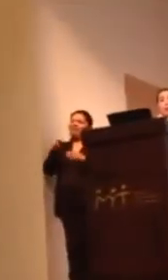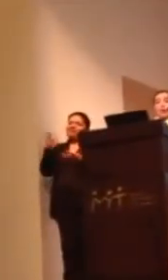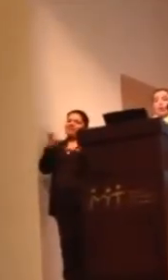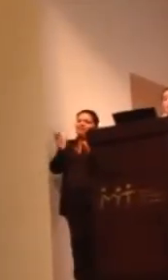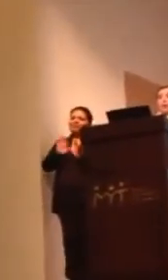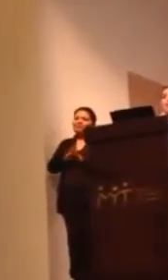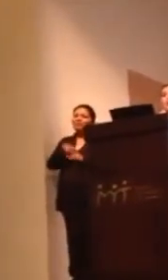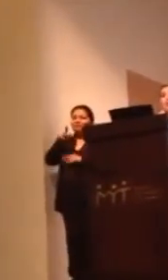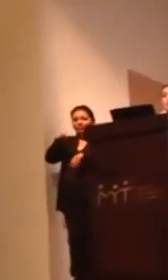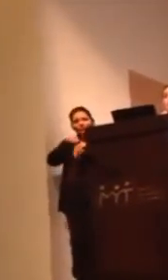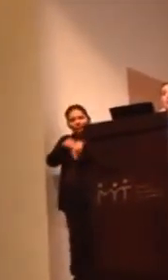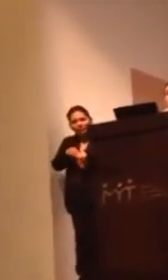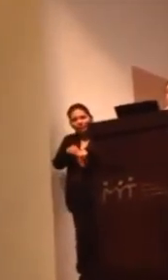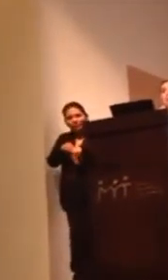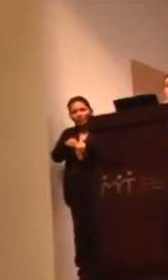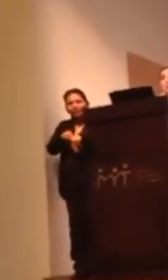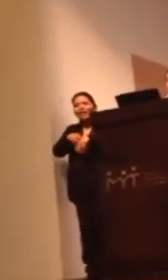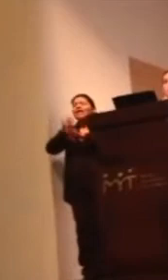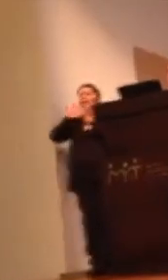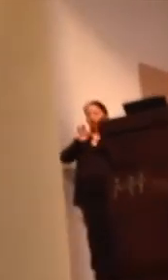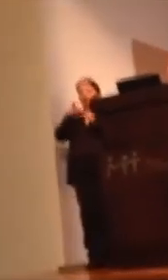Hay una parte que tienen razón.